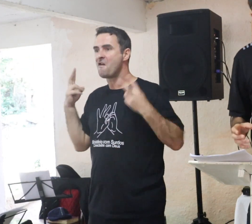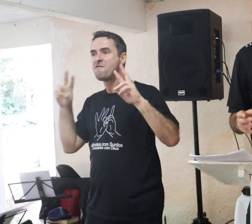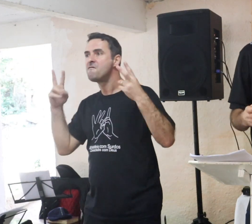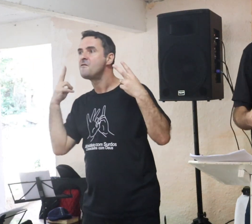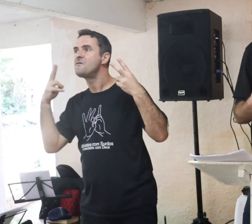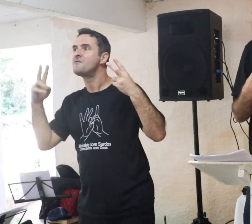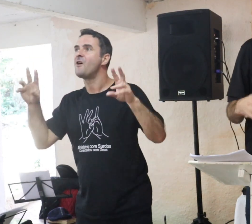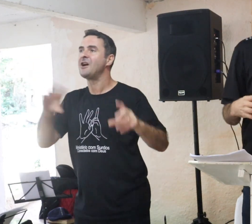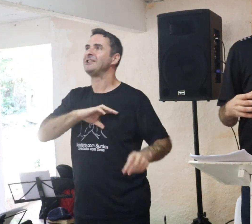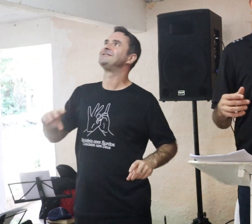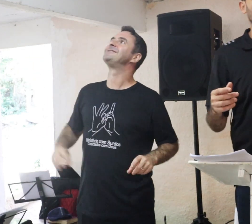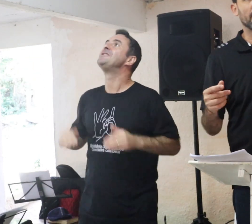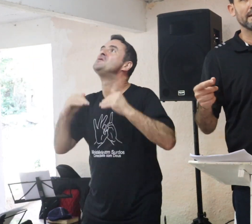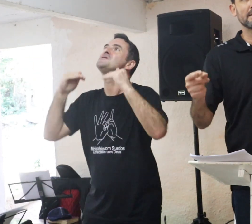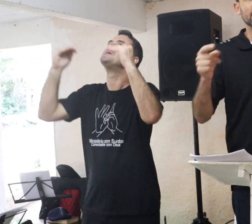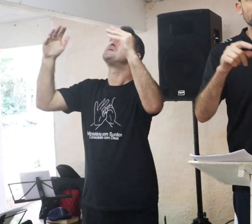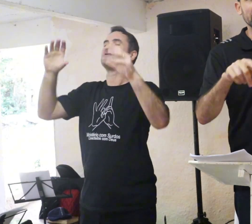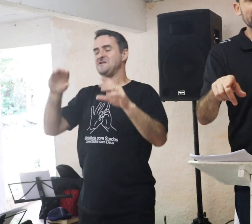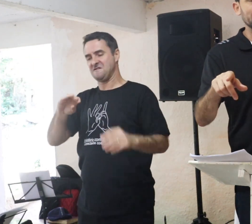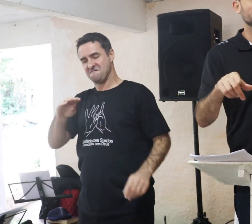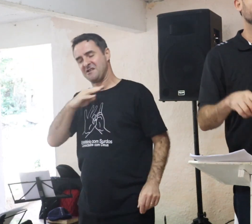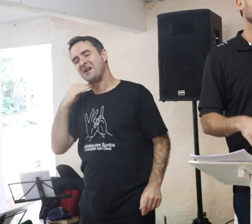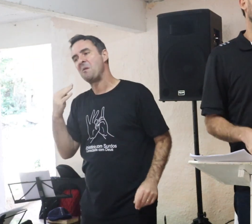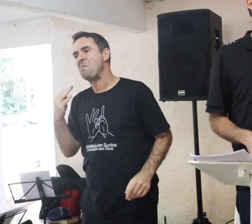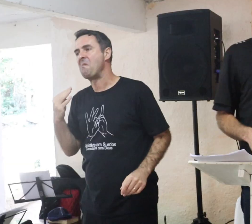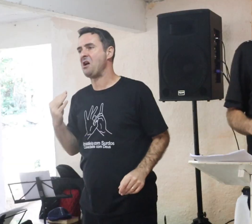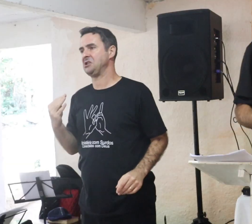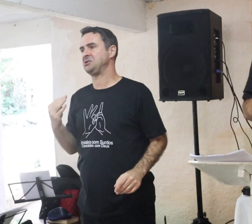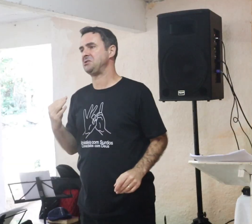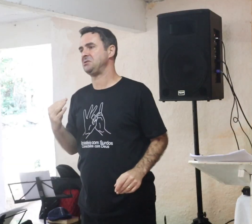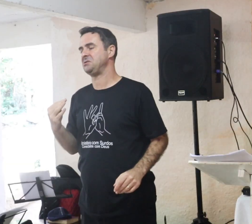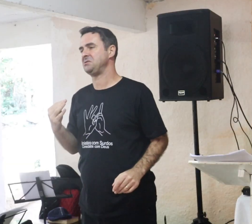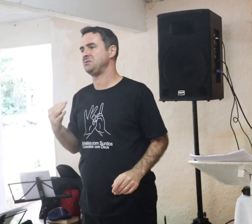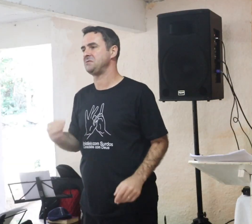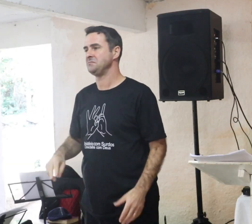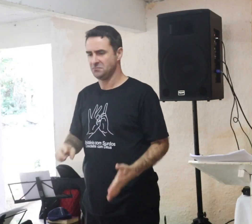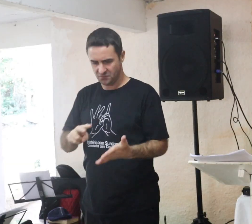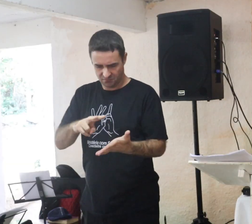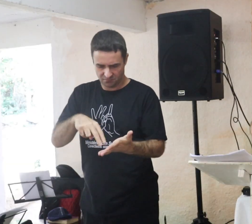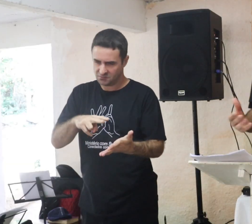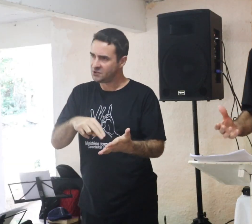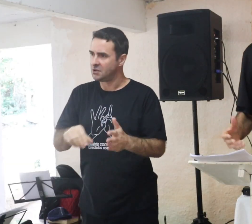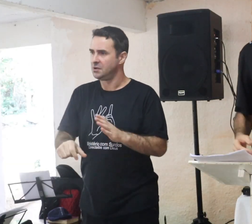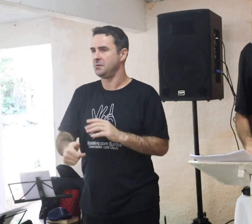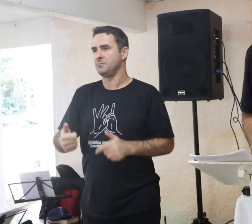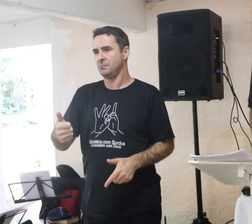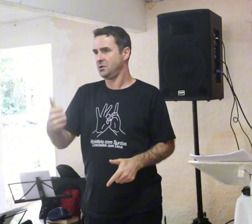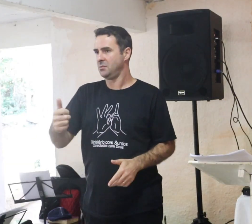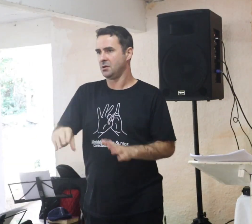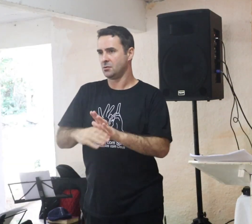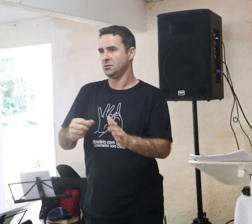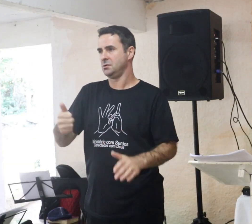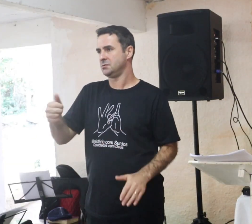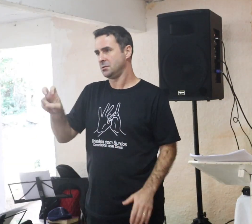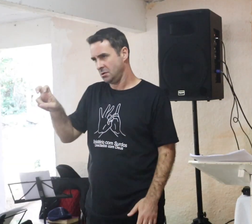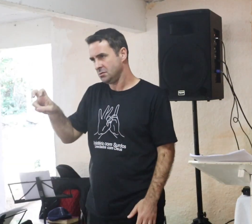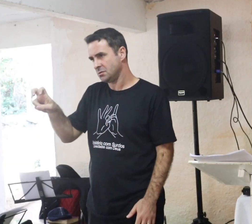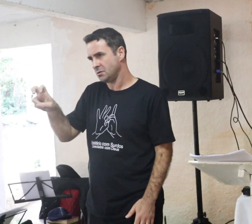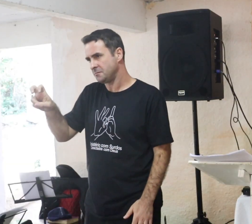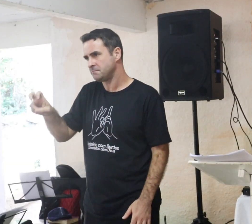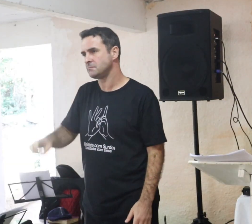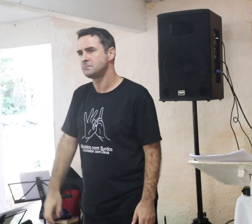a morte justifica essa zombaria. Se você ler, ou melhor, reler, 1 Coríntios 15, certamente você já leu esse capítulo algumas